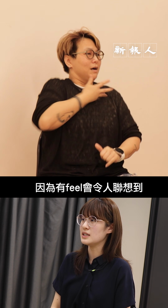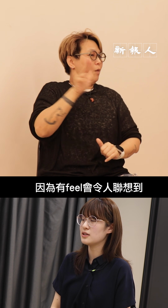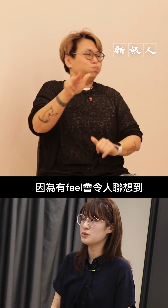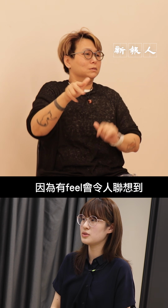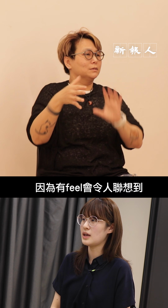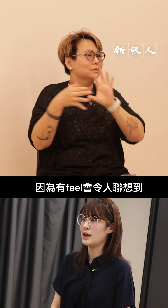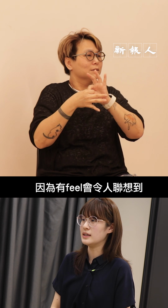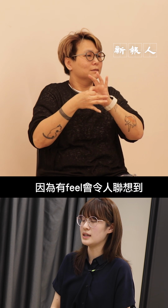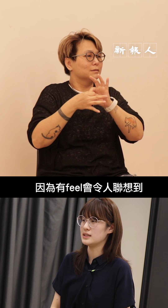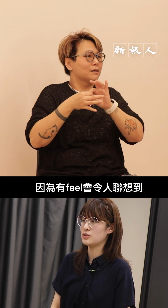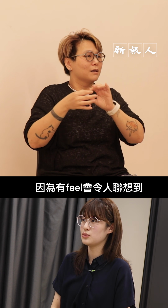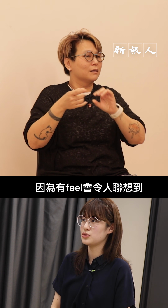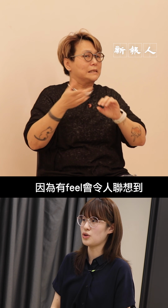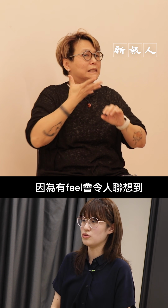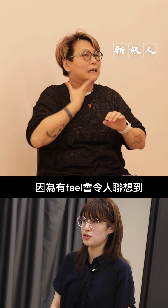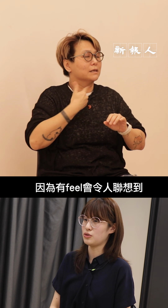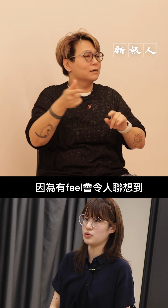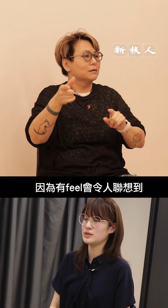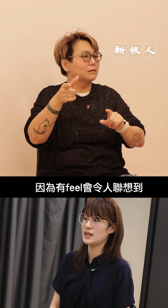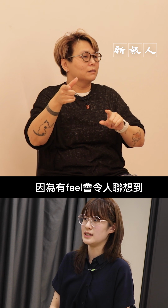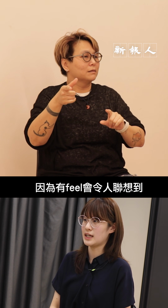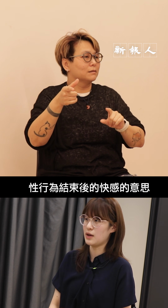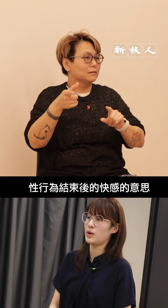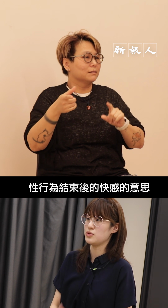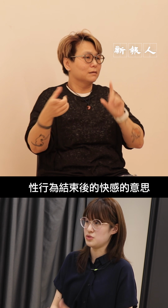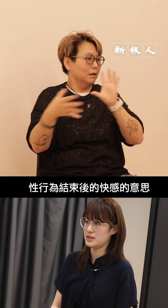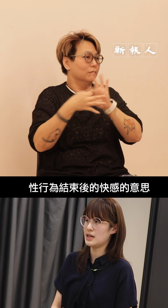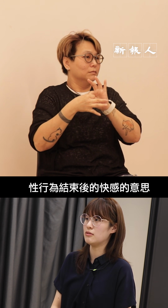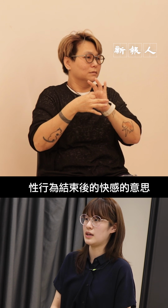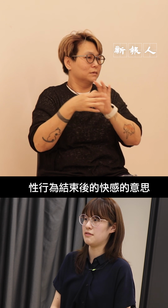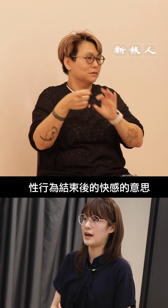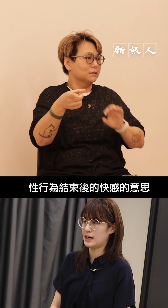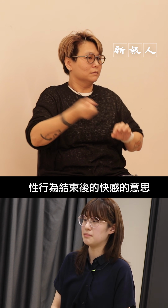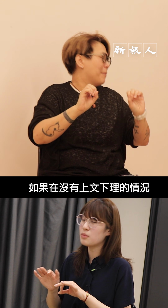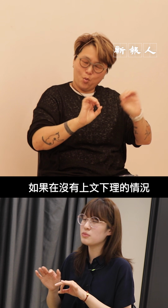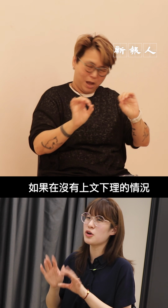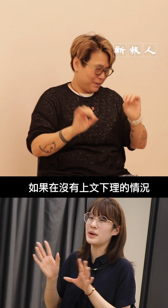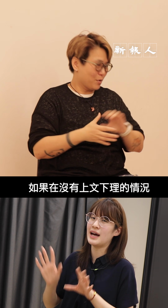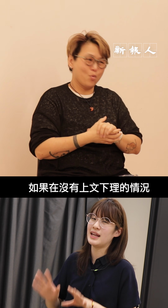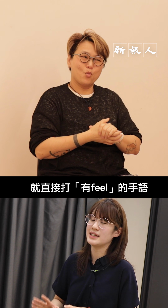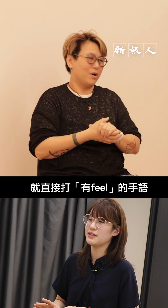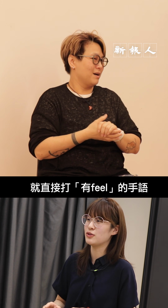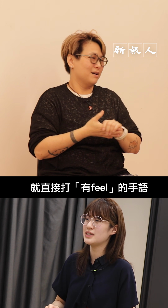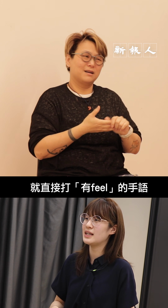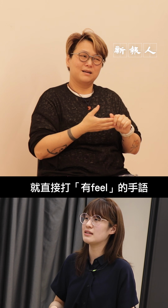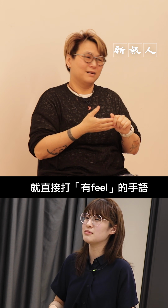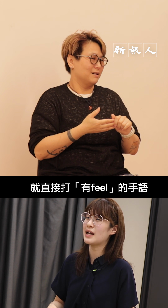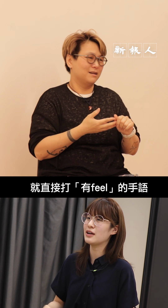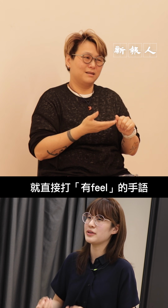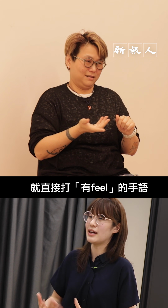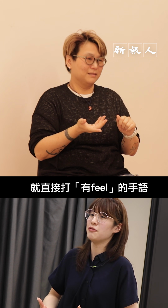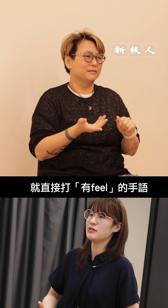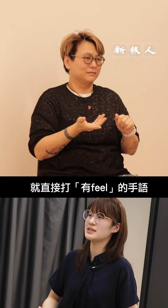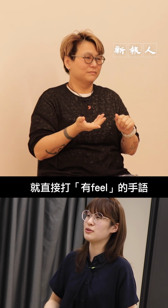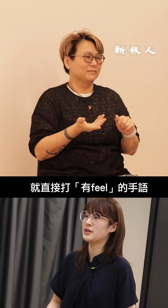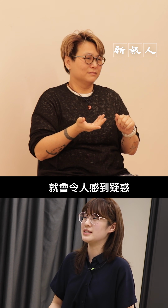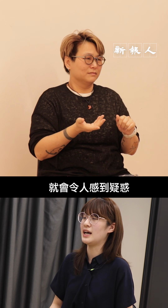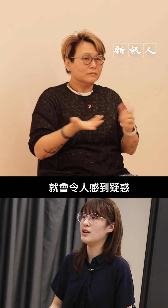都會其實都會想像到好似係性行為完咗之後嘅快感。好想問下你嘅情況，即係你就咁打一個有 feel 嘅手語，其實係好